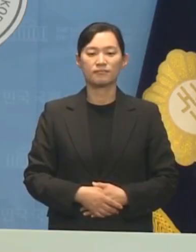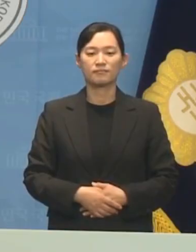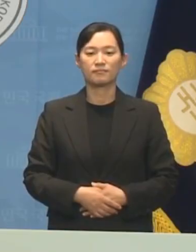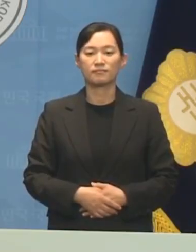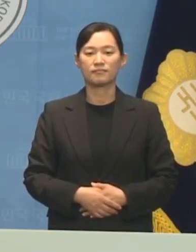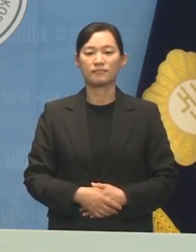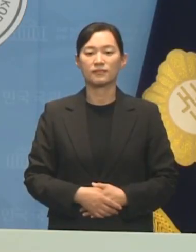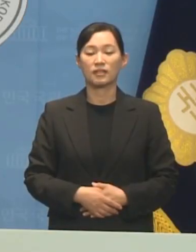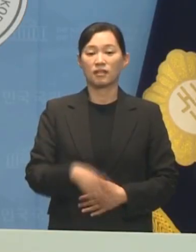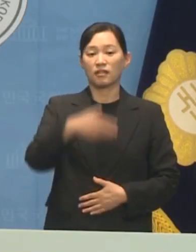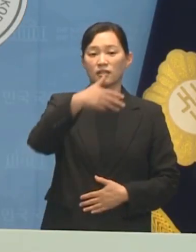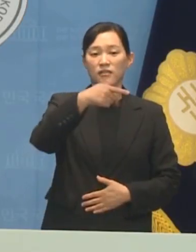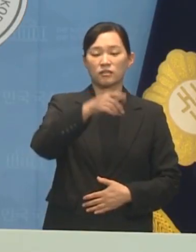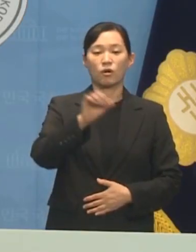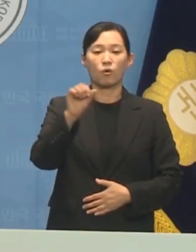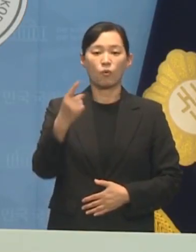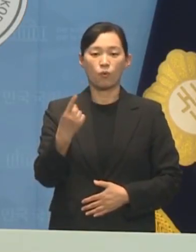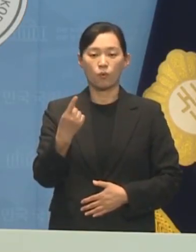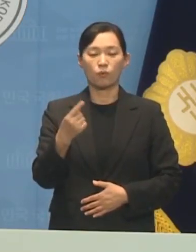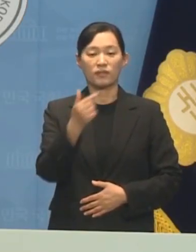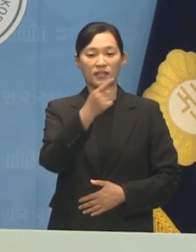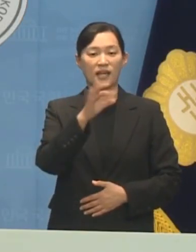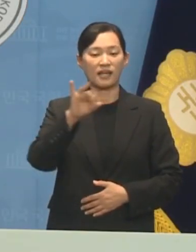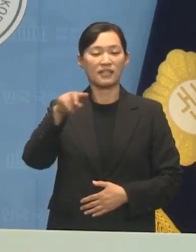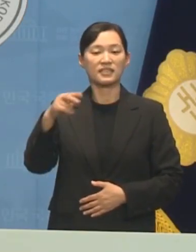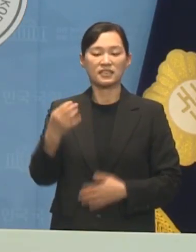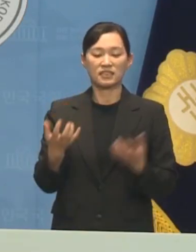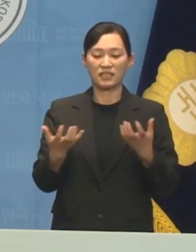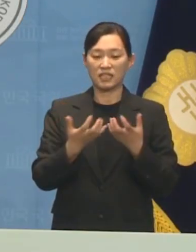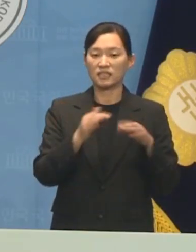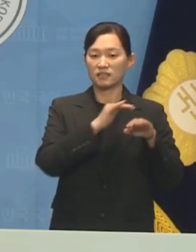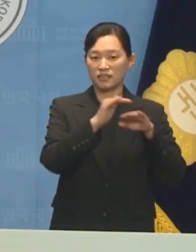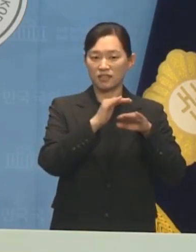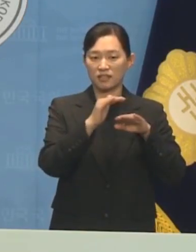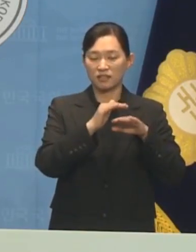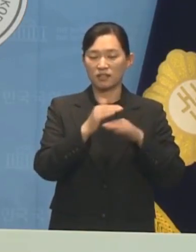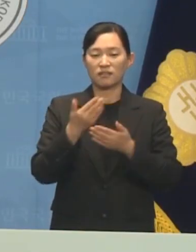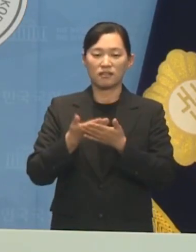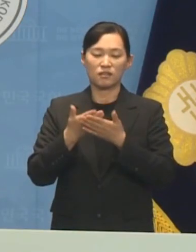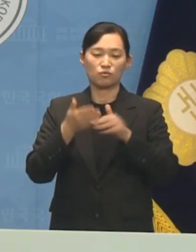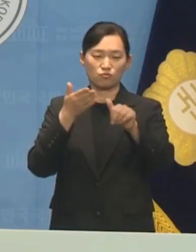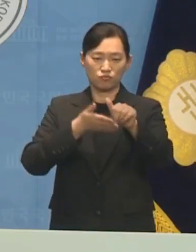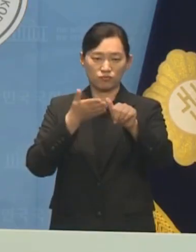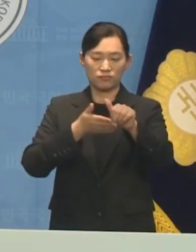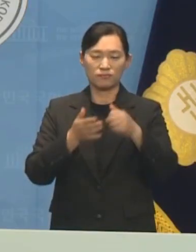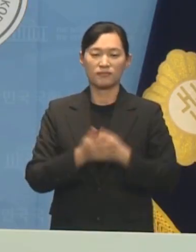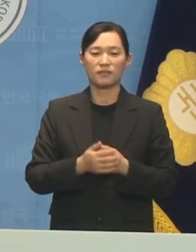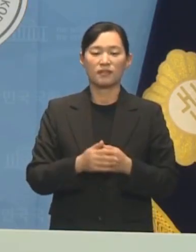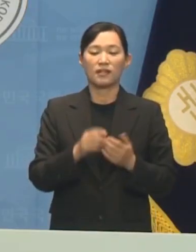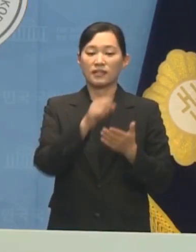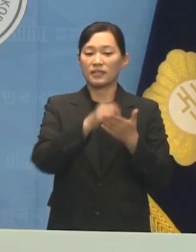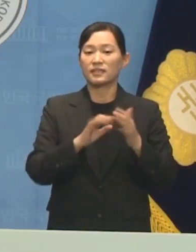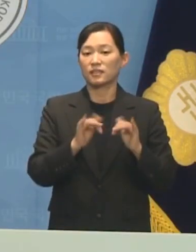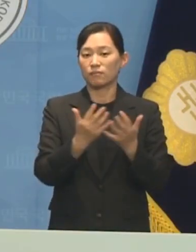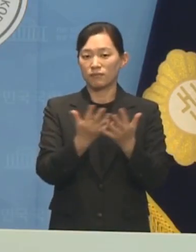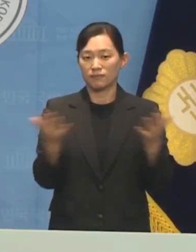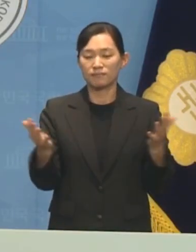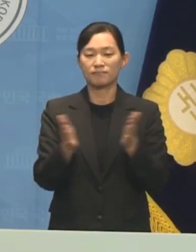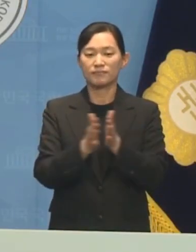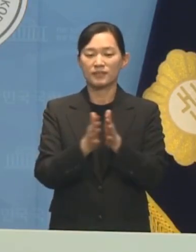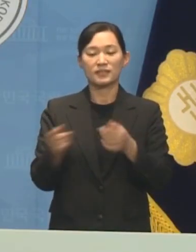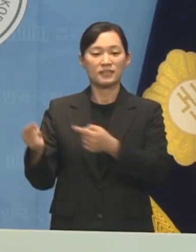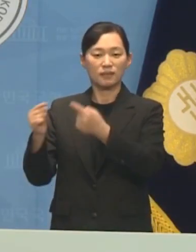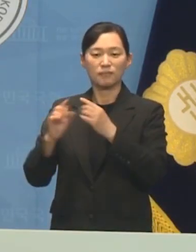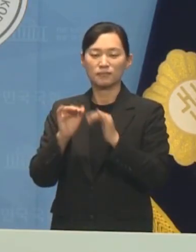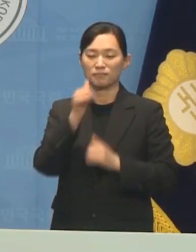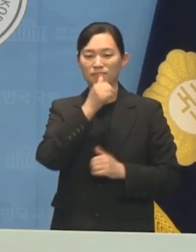예, 청혼아이스 업무 차량 지급 촉구 기자회견을 시작하도록 하겠습니다. 먼저 참가자